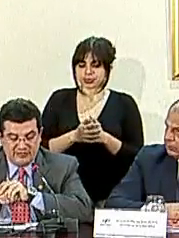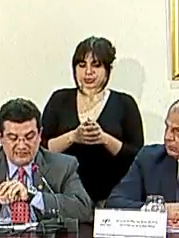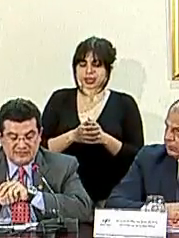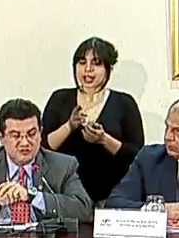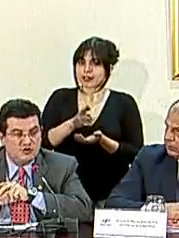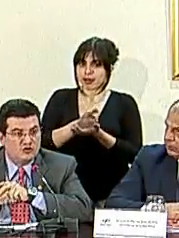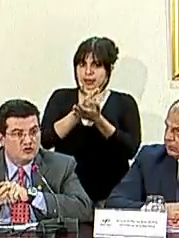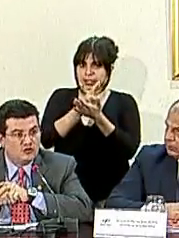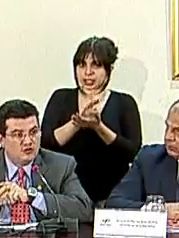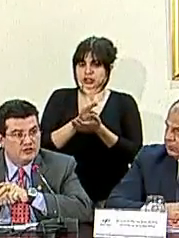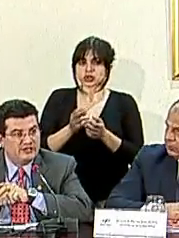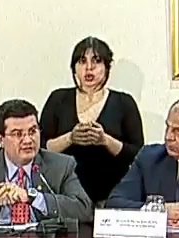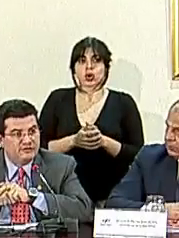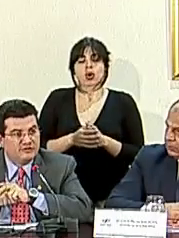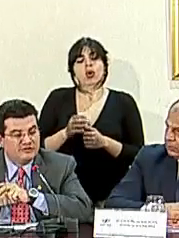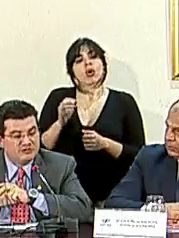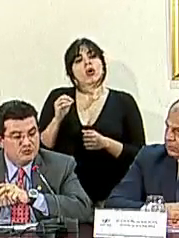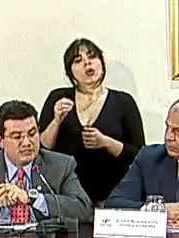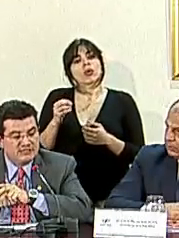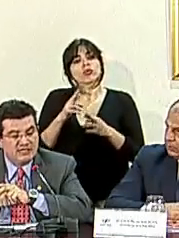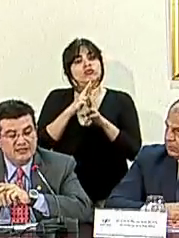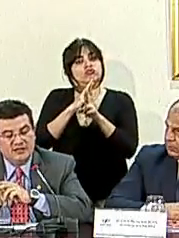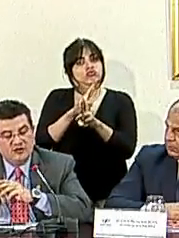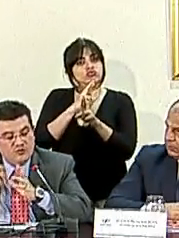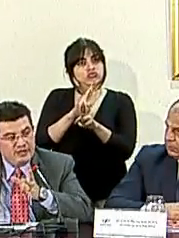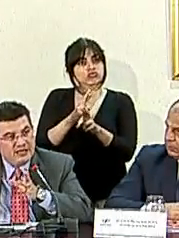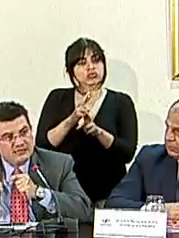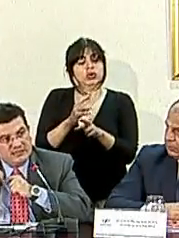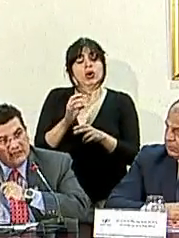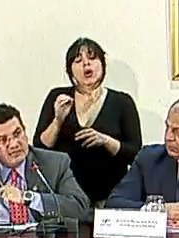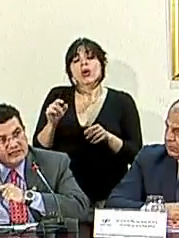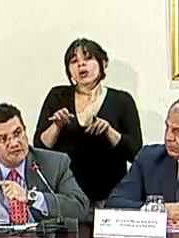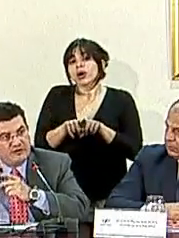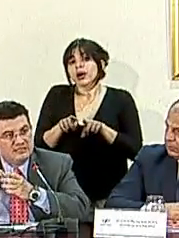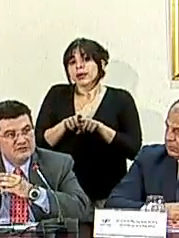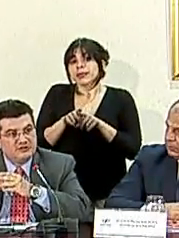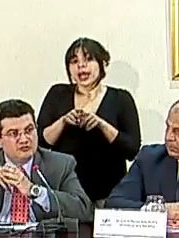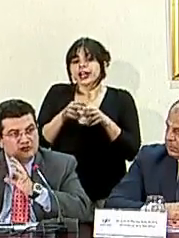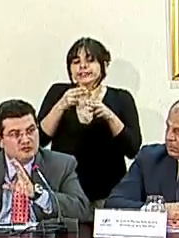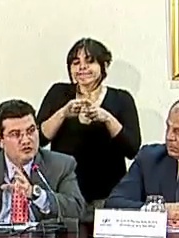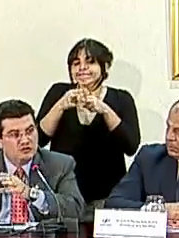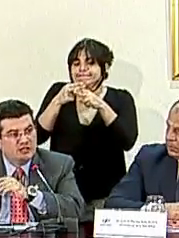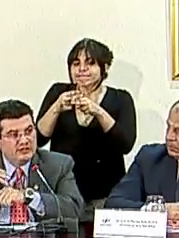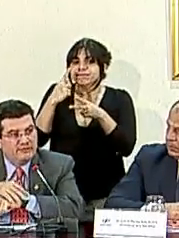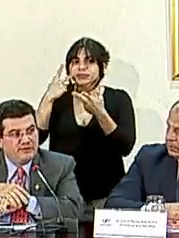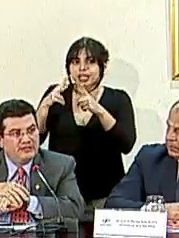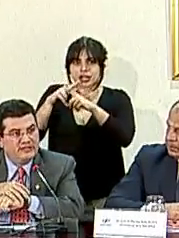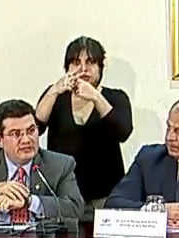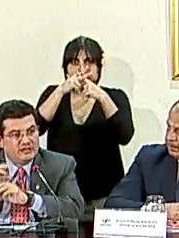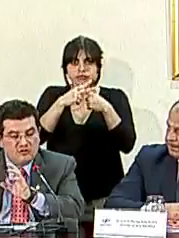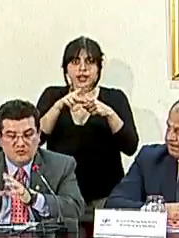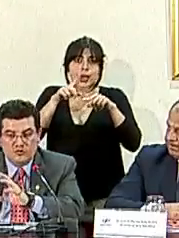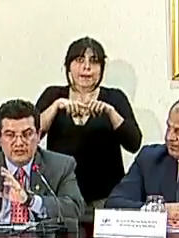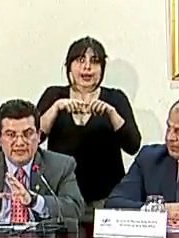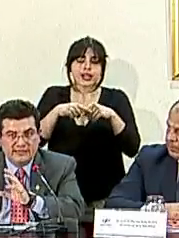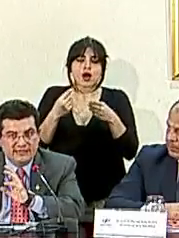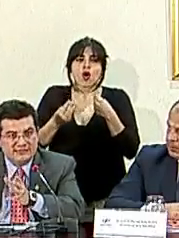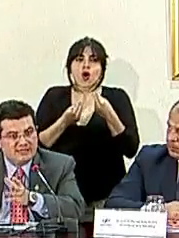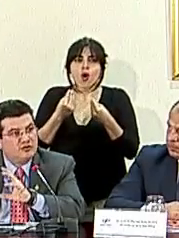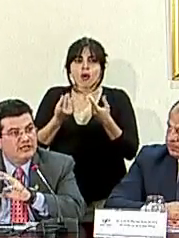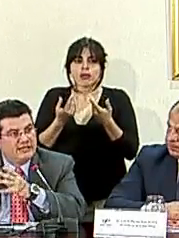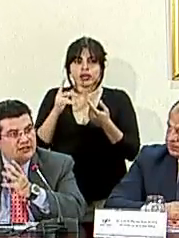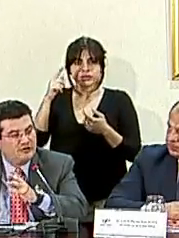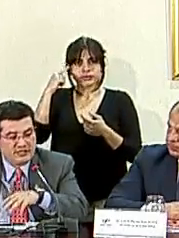de rehabilitación o de respuesta, o bien asignarse la fase de reconstrucción. Depende de cómo